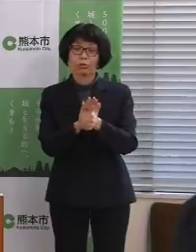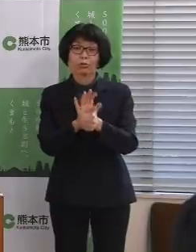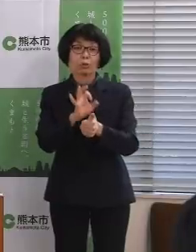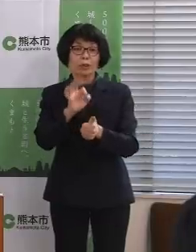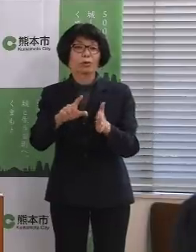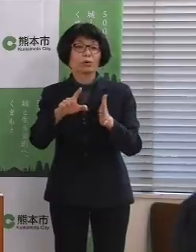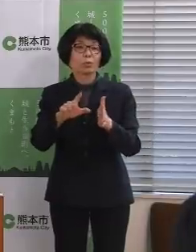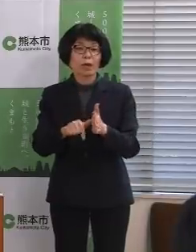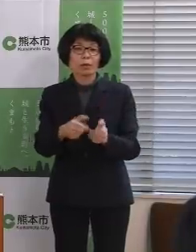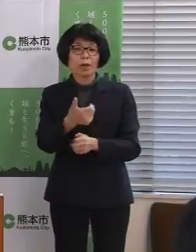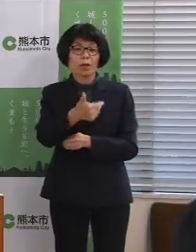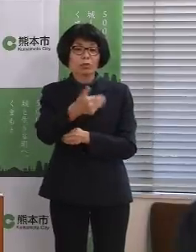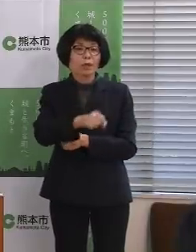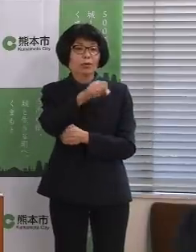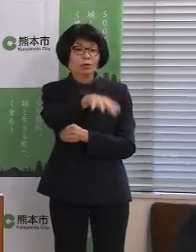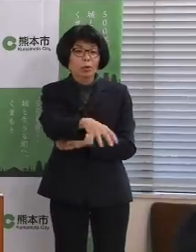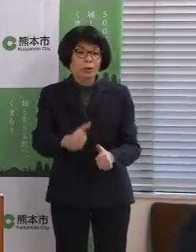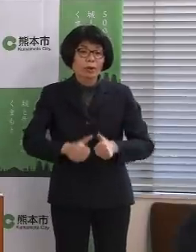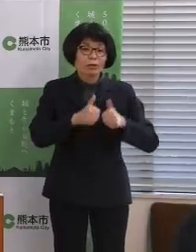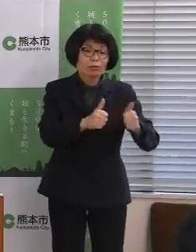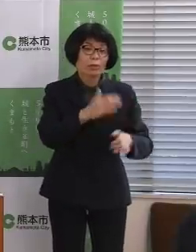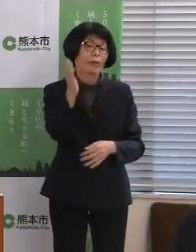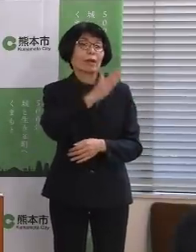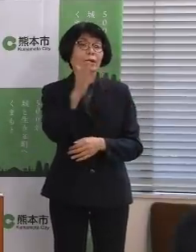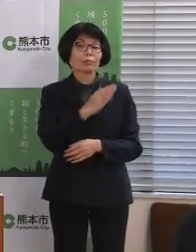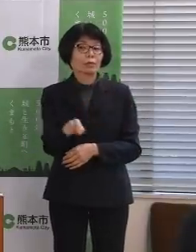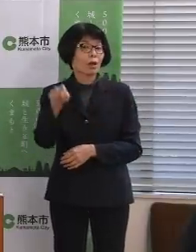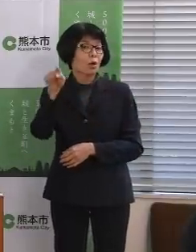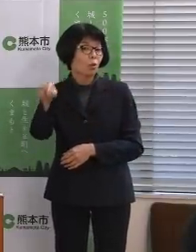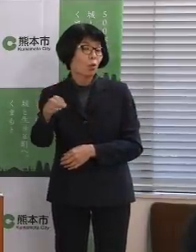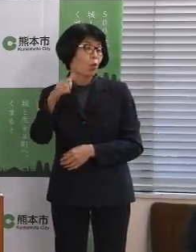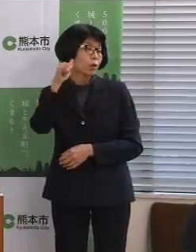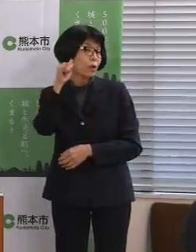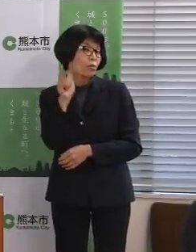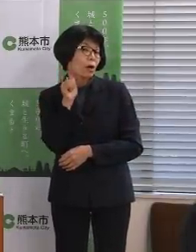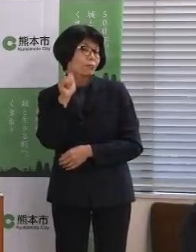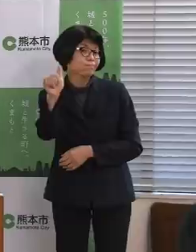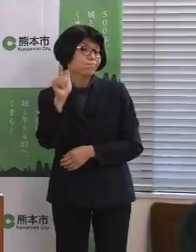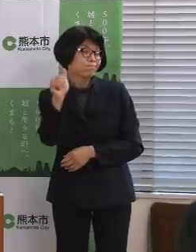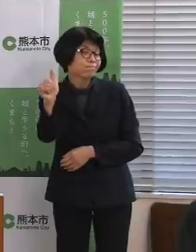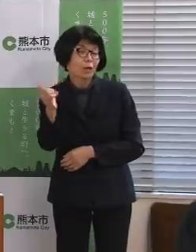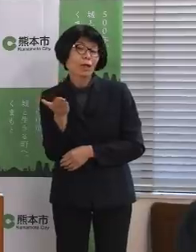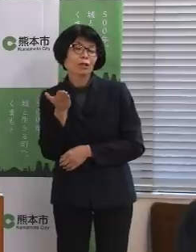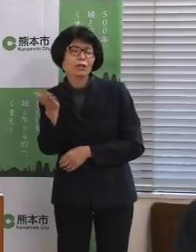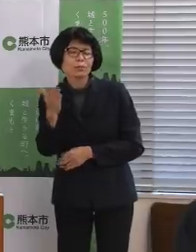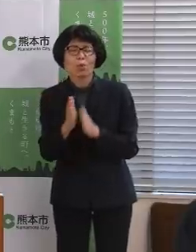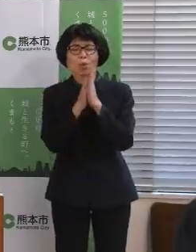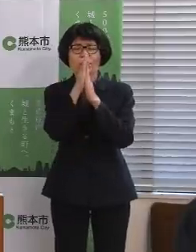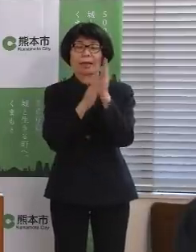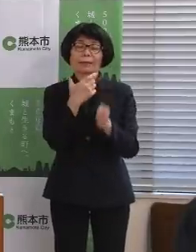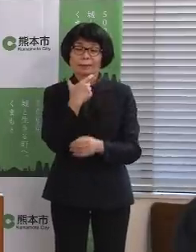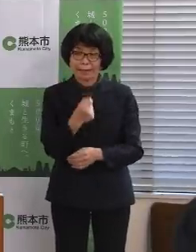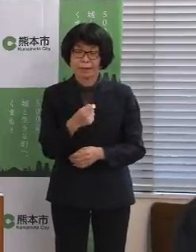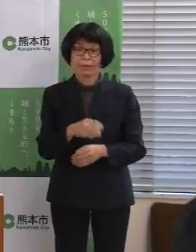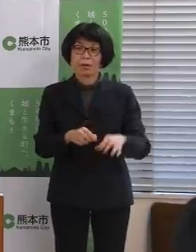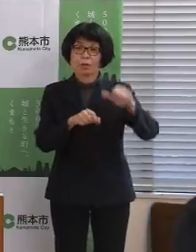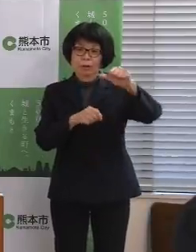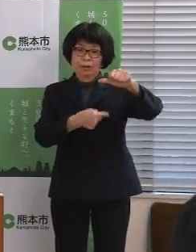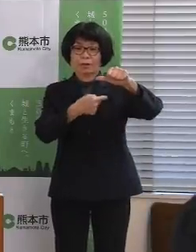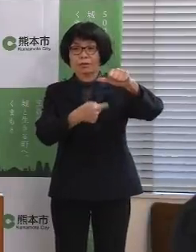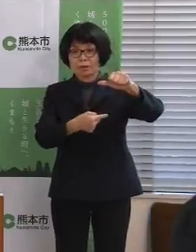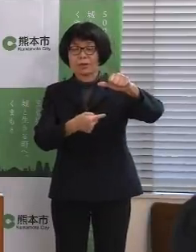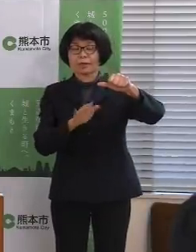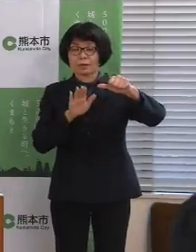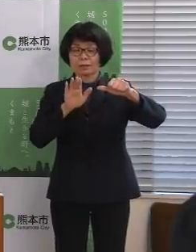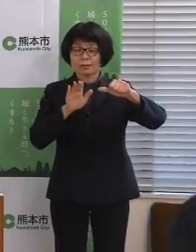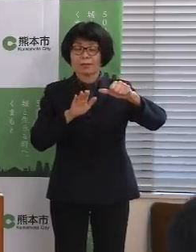等の窓口ではなくこちらのコールセンターに直接お問い合わせをいただきますようお願いをいたします。5月1日